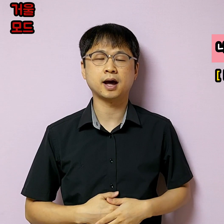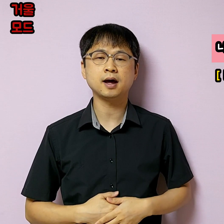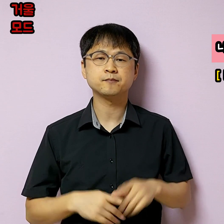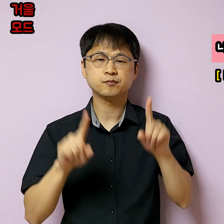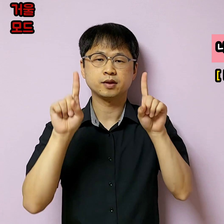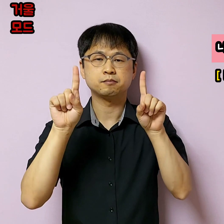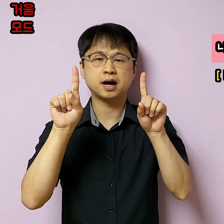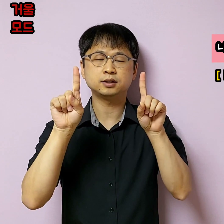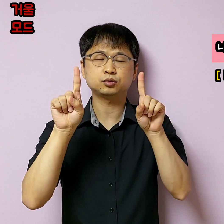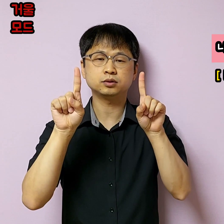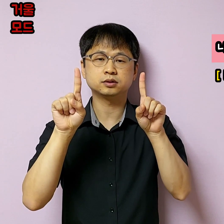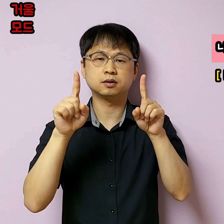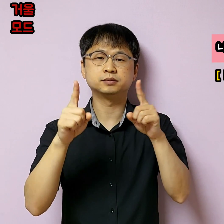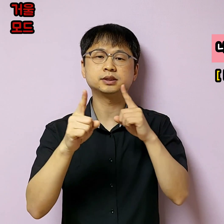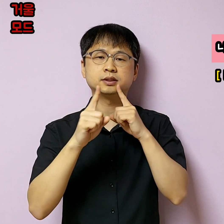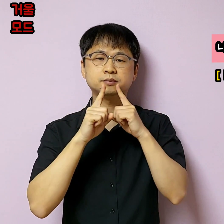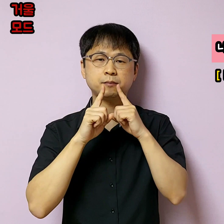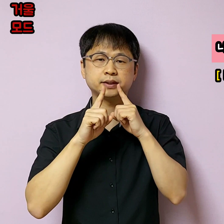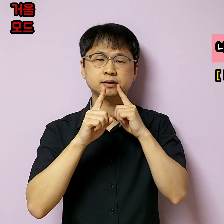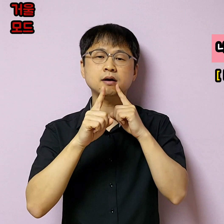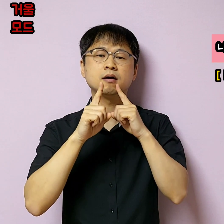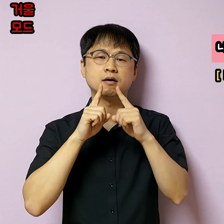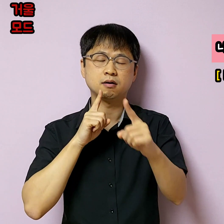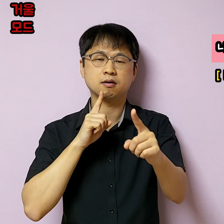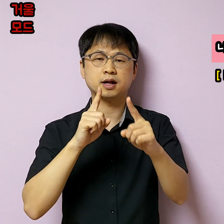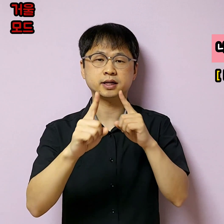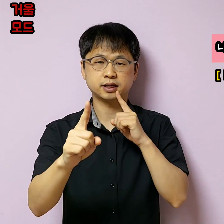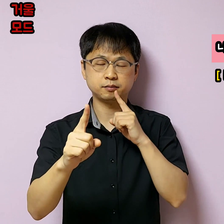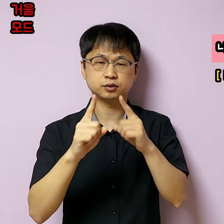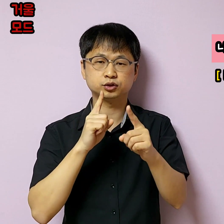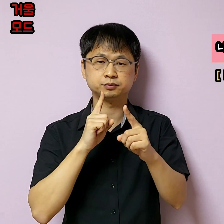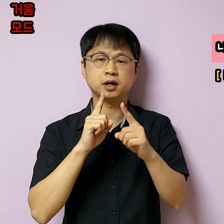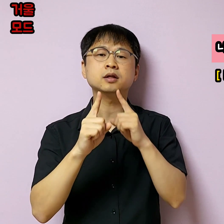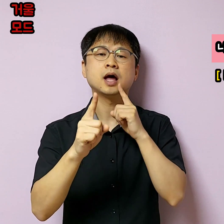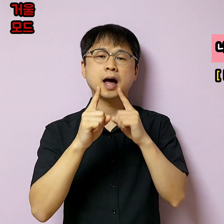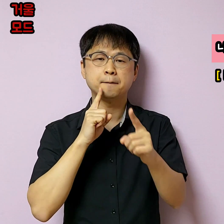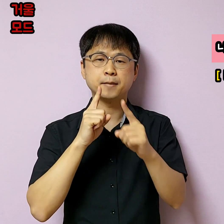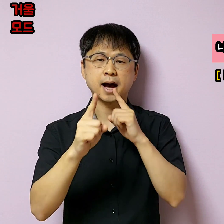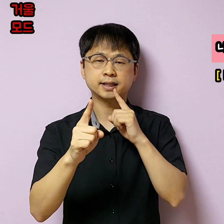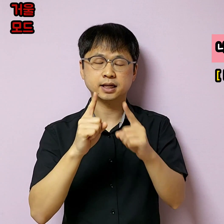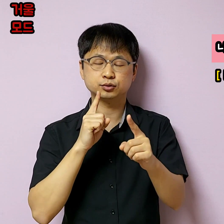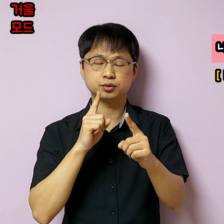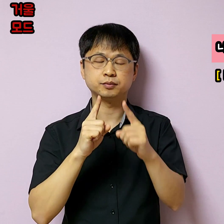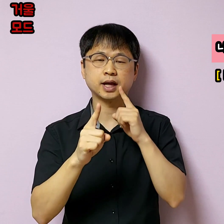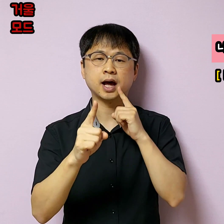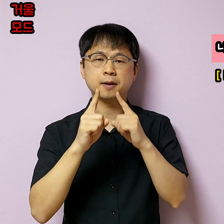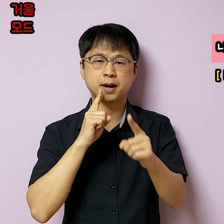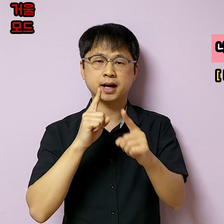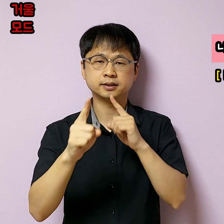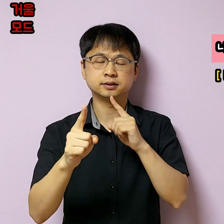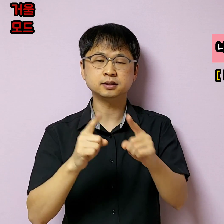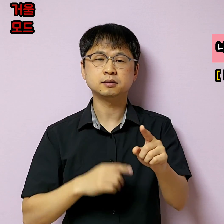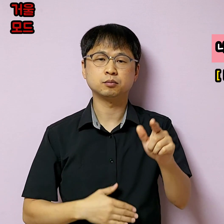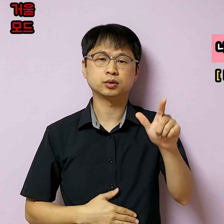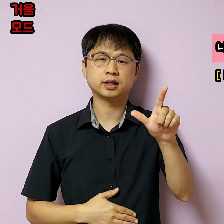됩니다. 말 수어는 검지를 입 앞에서 엇갈리게 내밀어 주시면 말이란 수어입니다. 말을